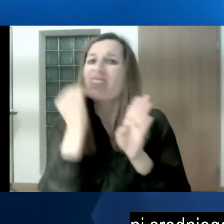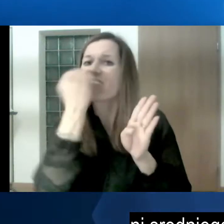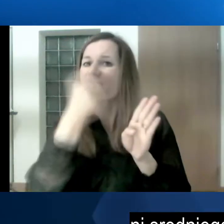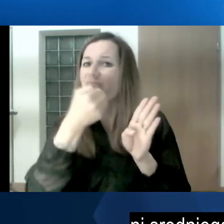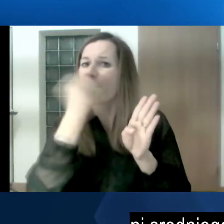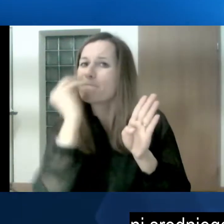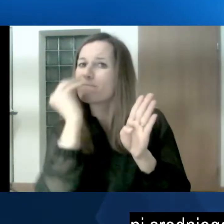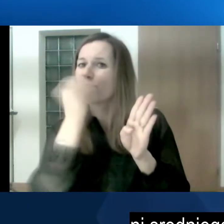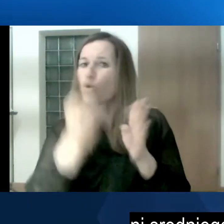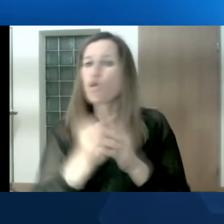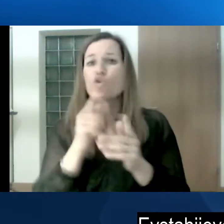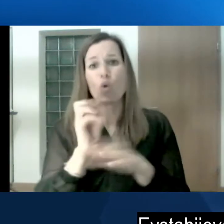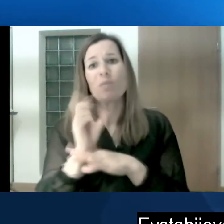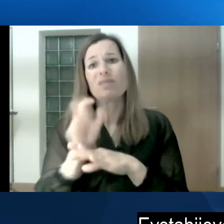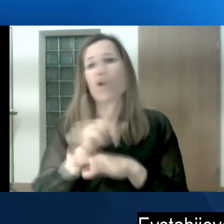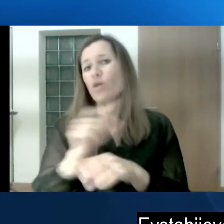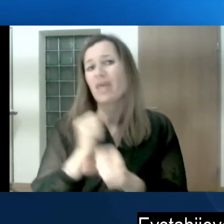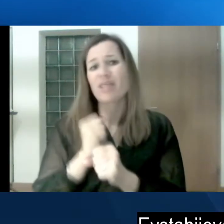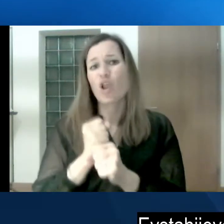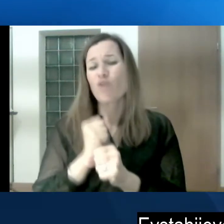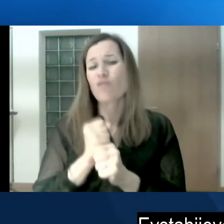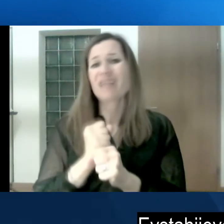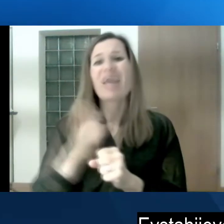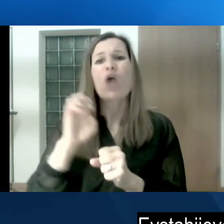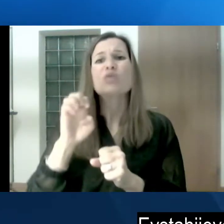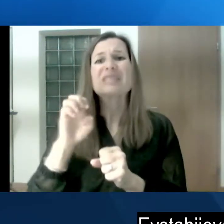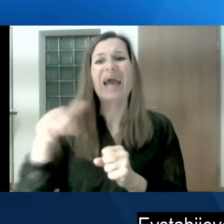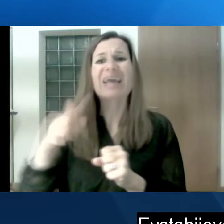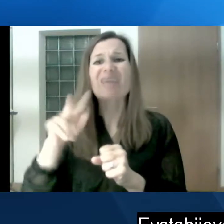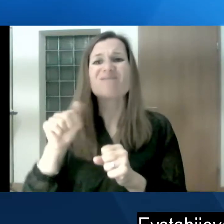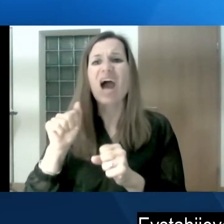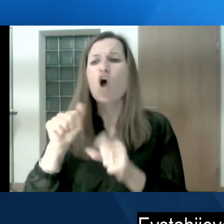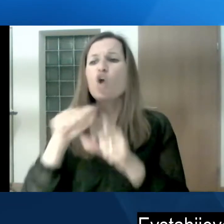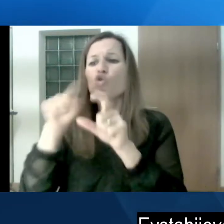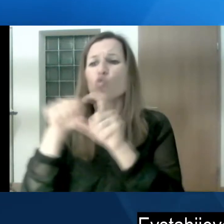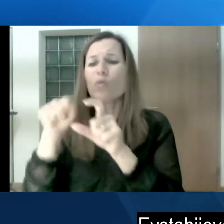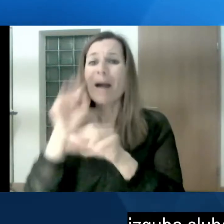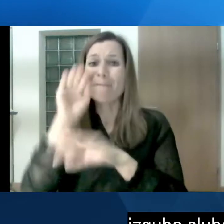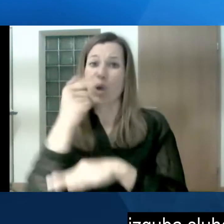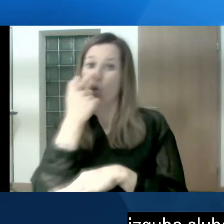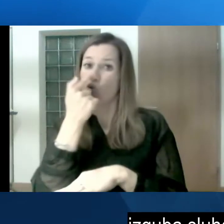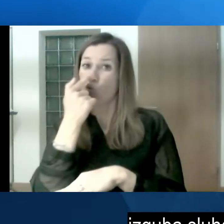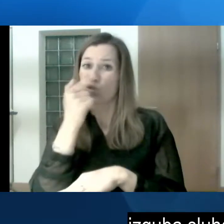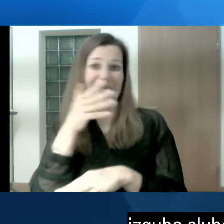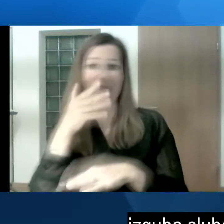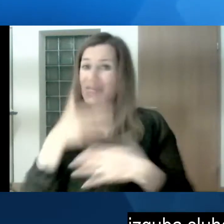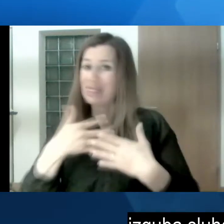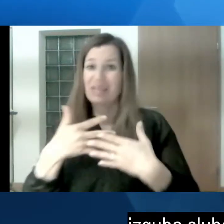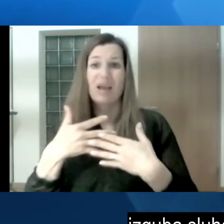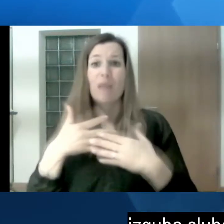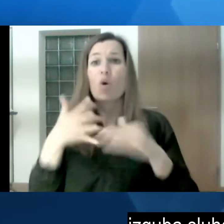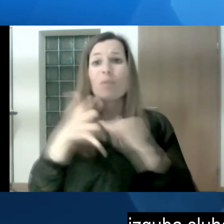vplivajo na nedelovanje Evstahijeve tube, preko nosa ne dihamo, se pravi prevodna izguba